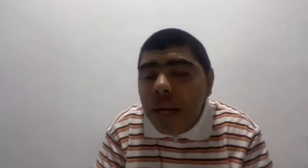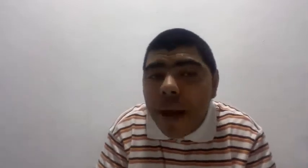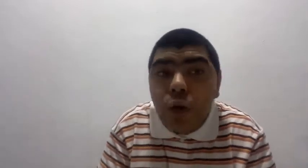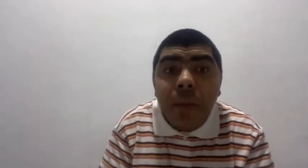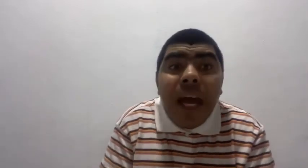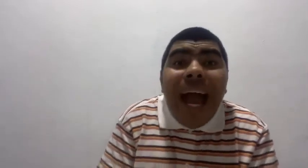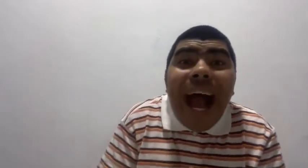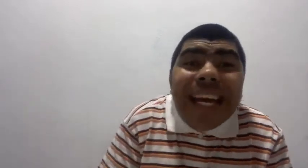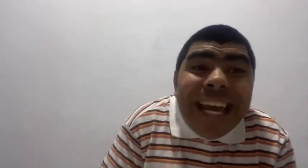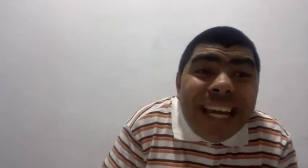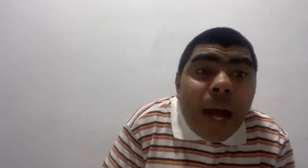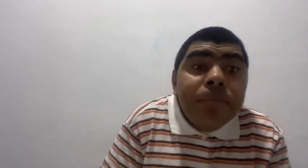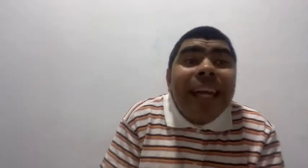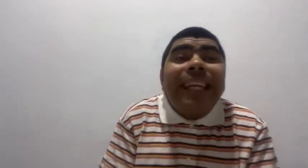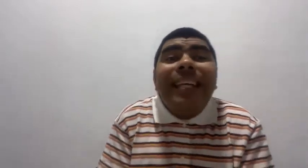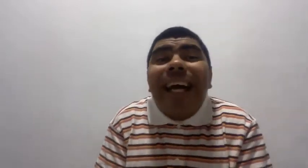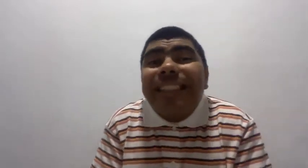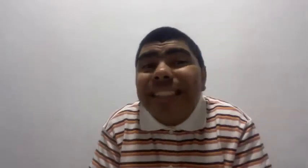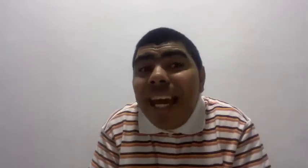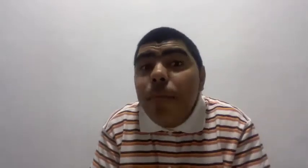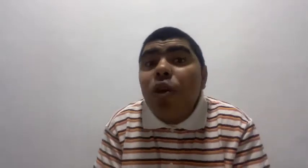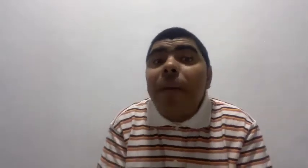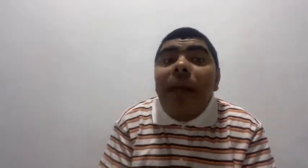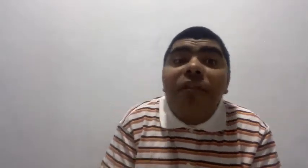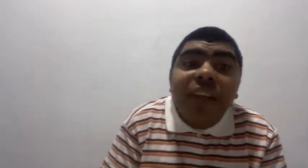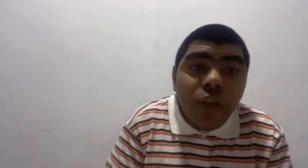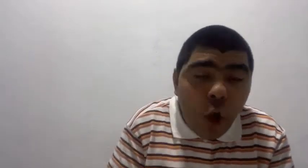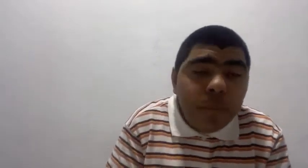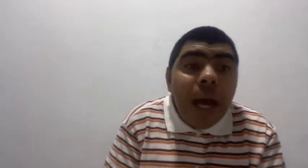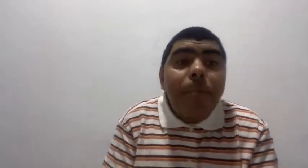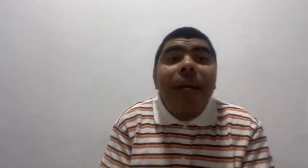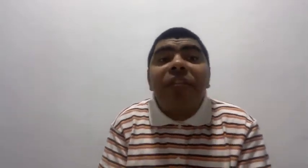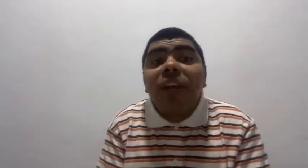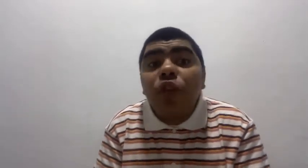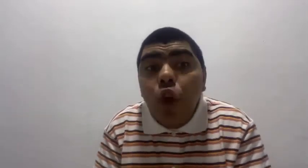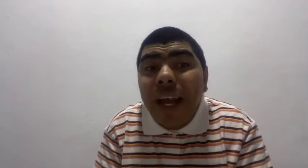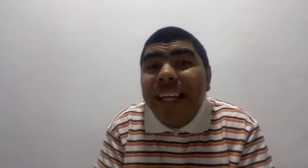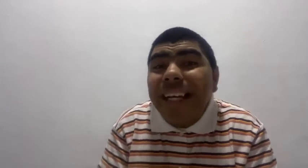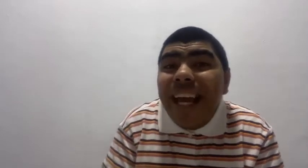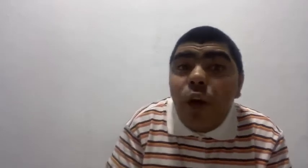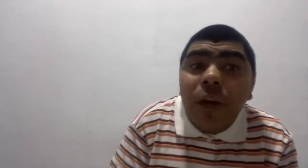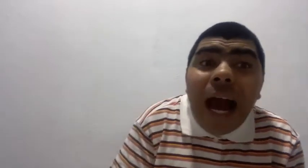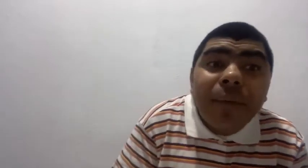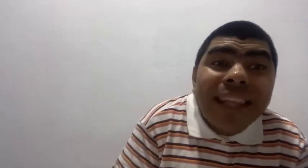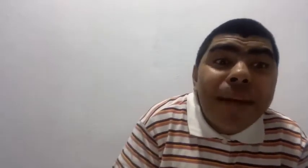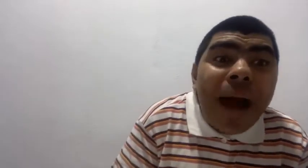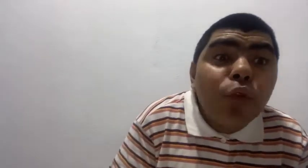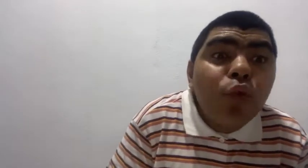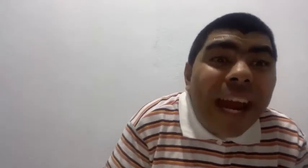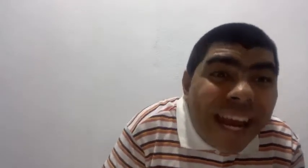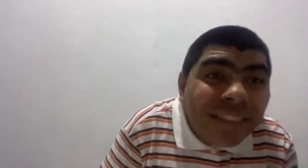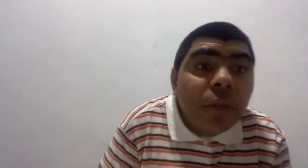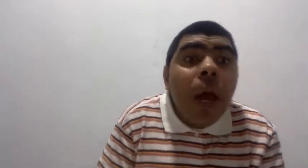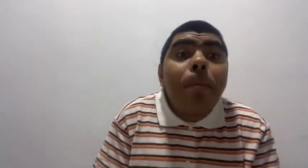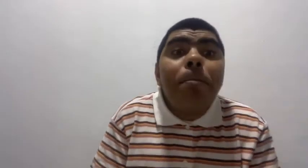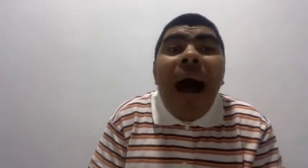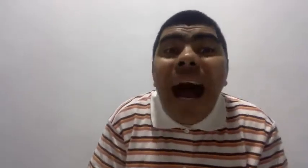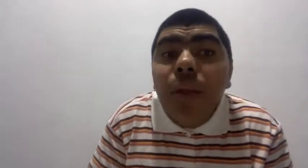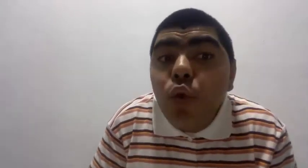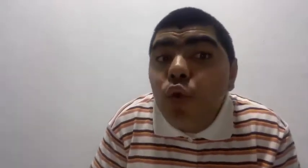hermano, anhela que alcancemos la perfección. Perfección en griego habla de madurez,